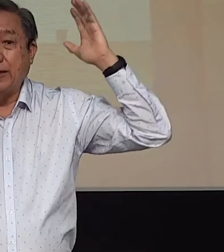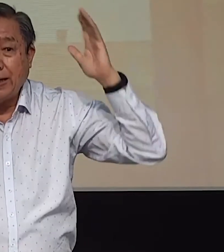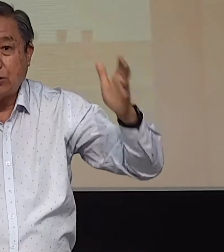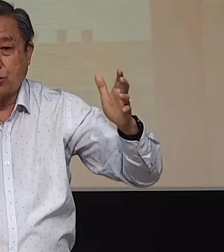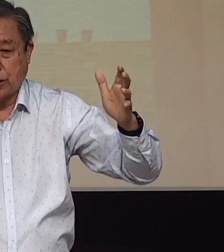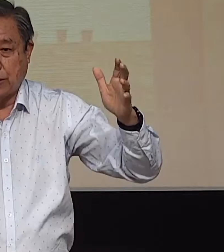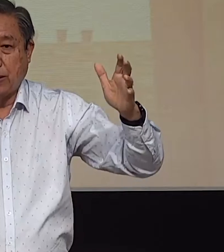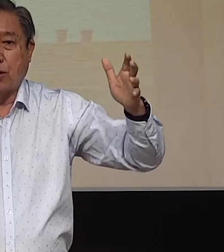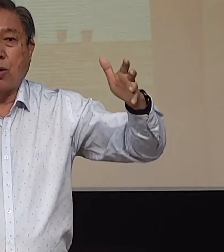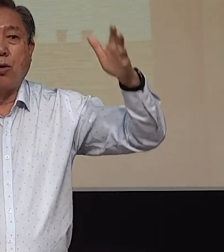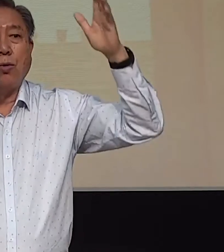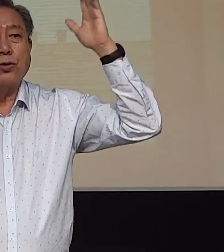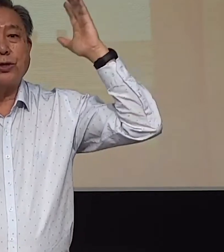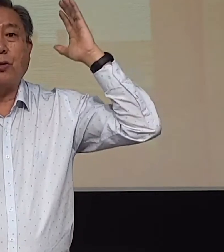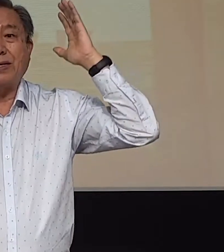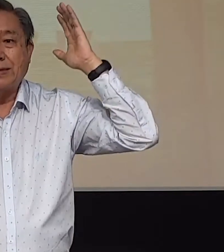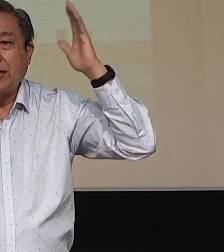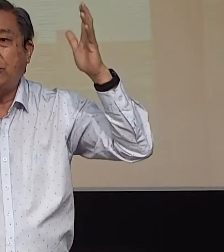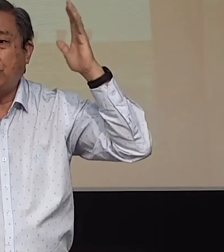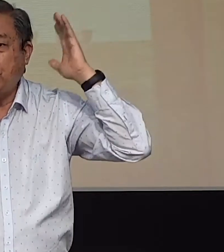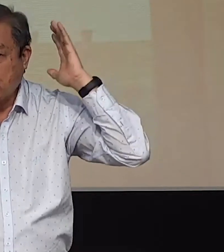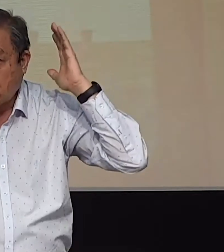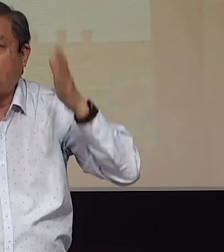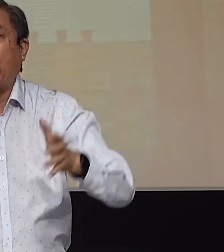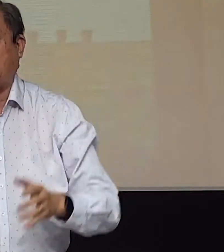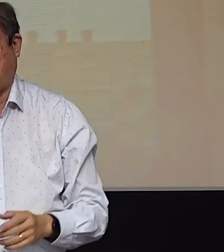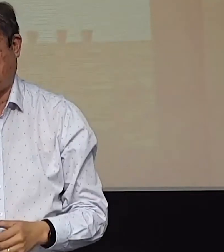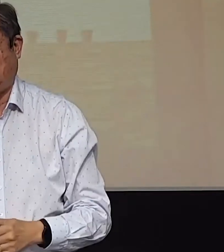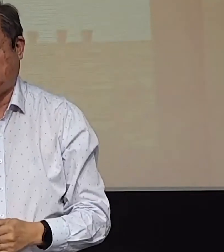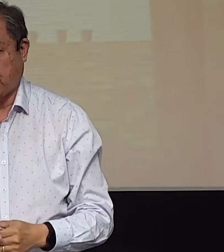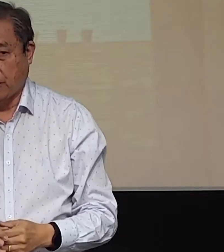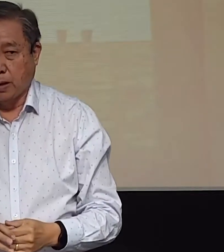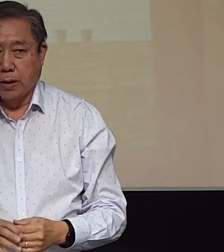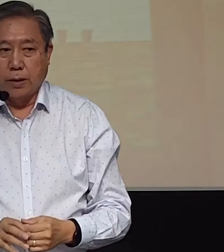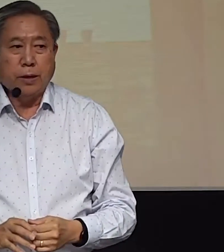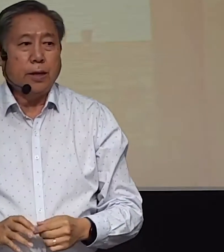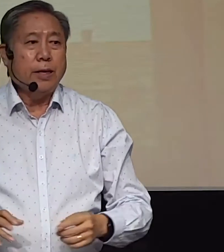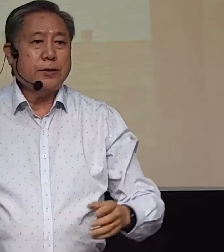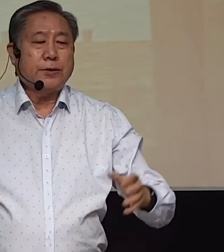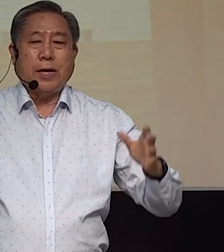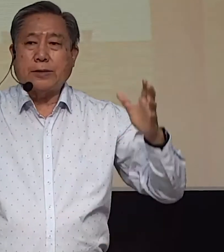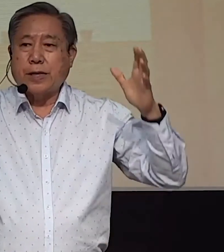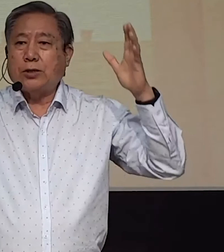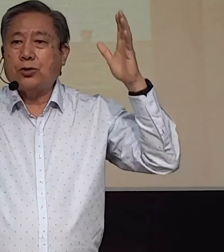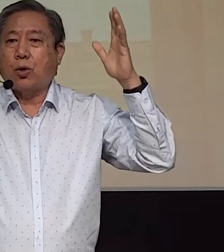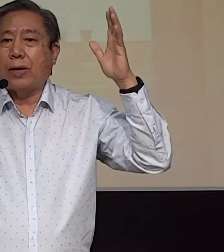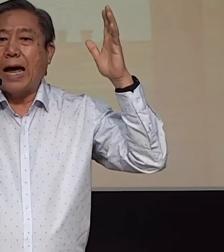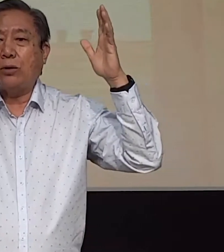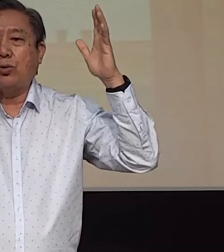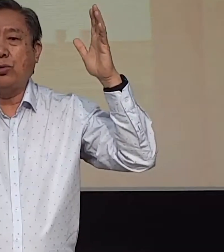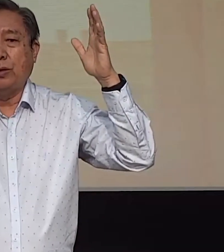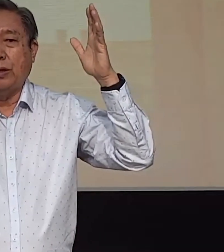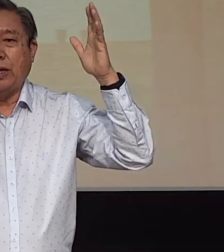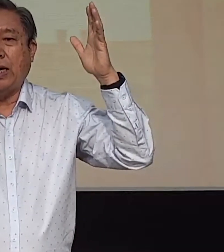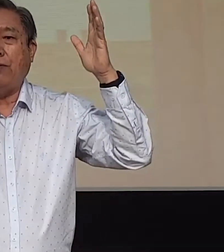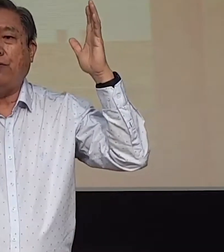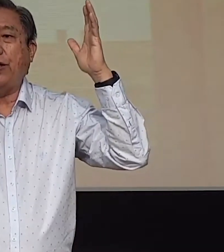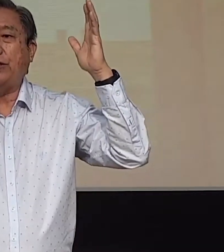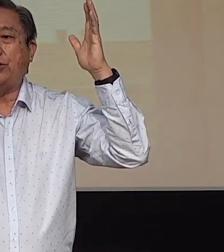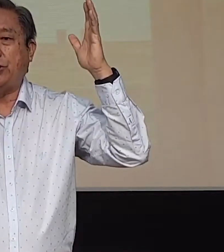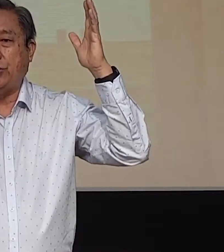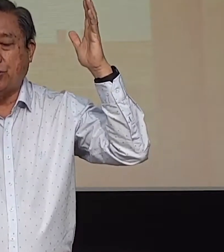sua igreja com o seu azeite dourado. E esse azeite dourado